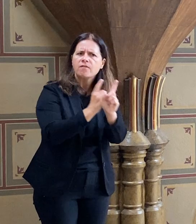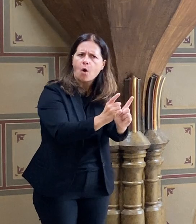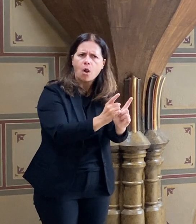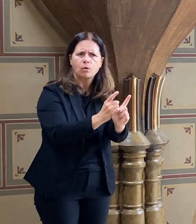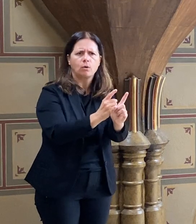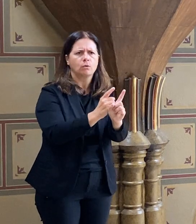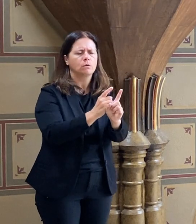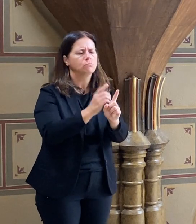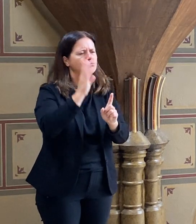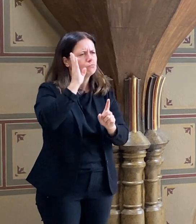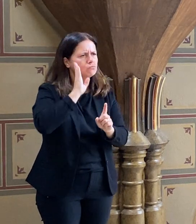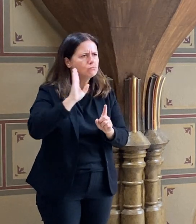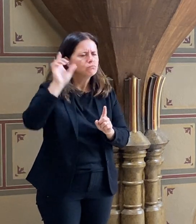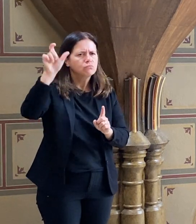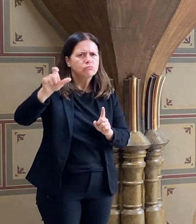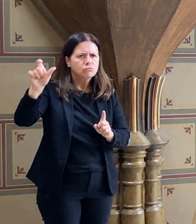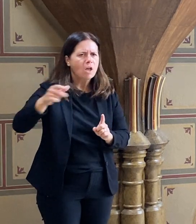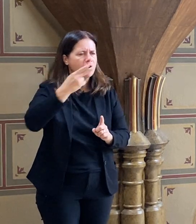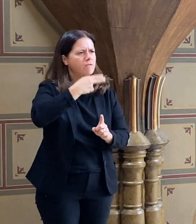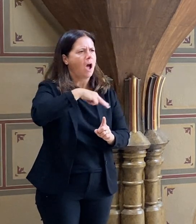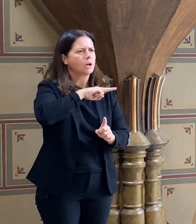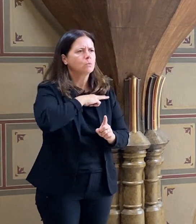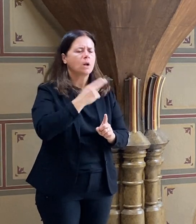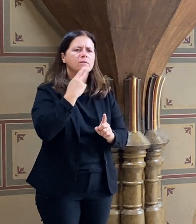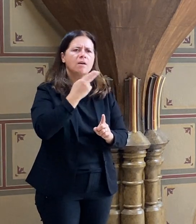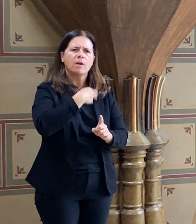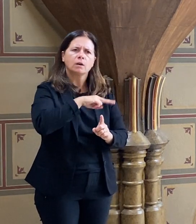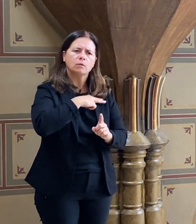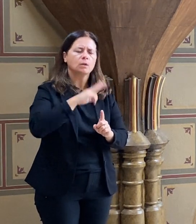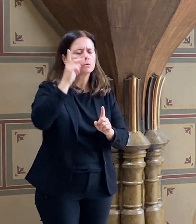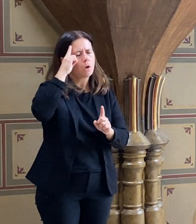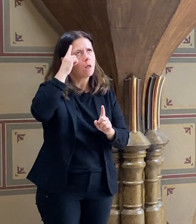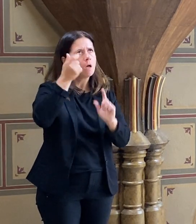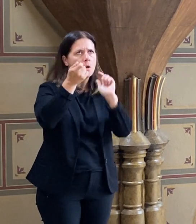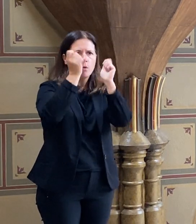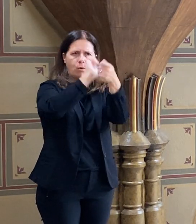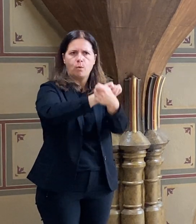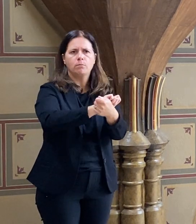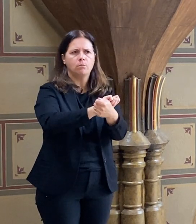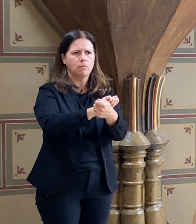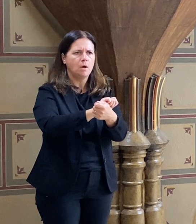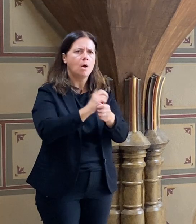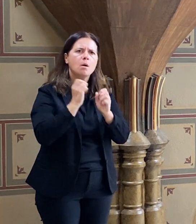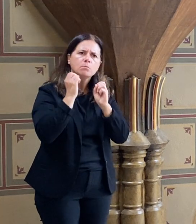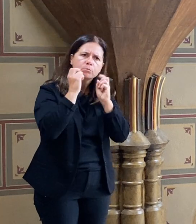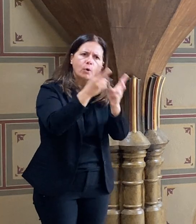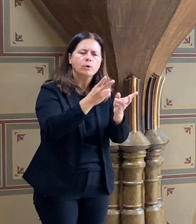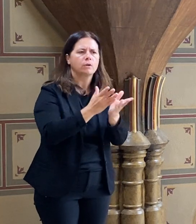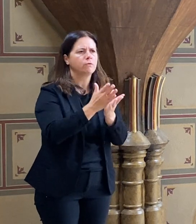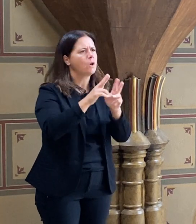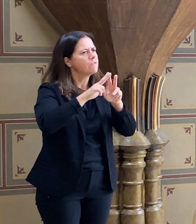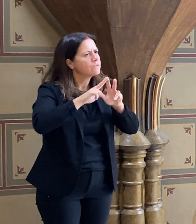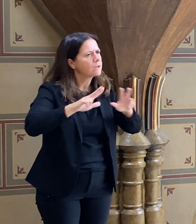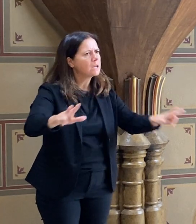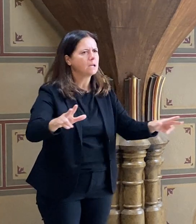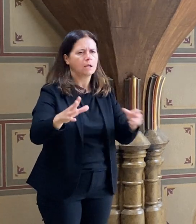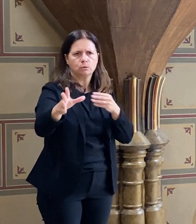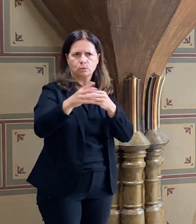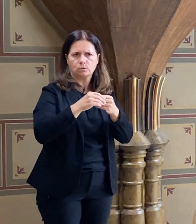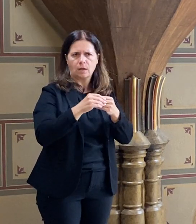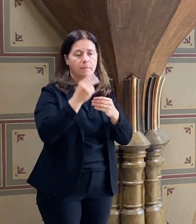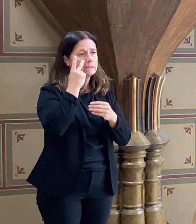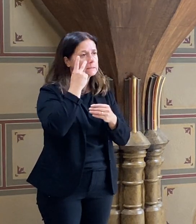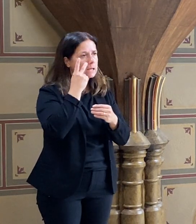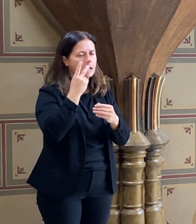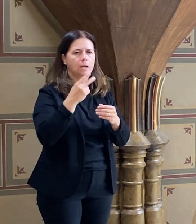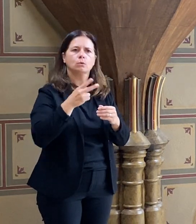gibt den Verantwortlichen die Einsicht zur Umkehr, damit sie Brücken des friedlichen Miteinanders sehen